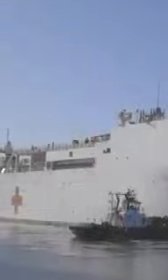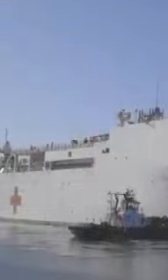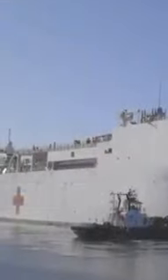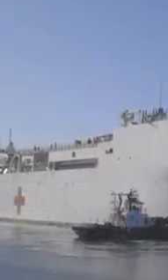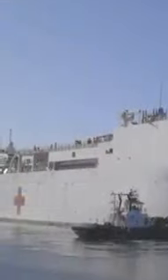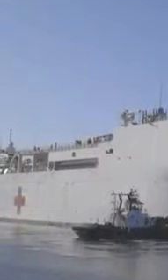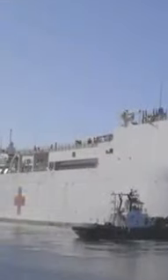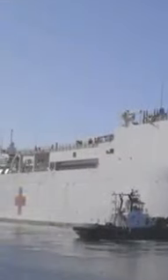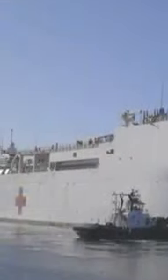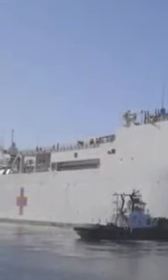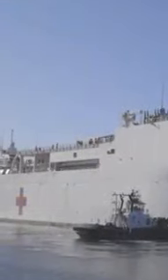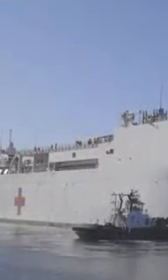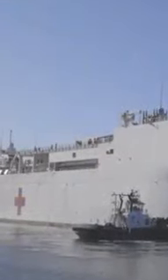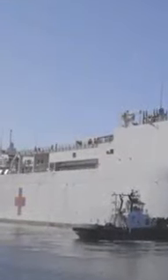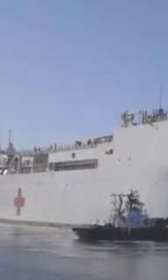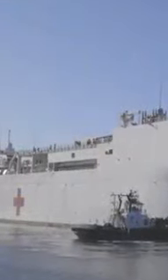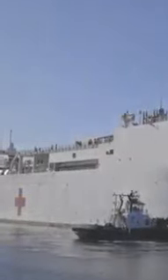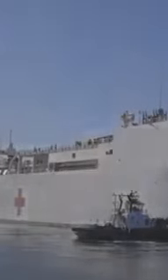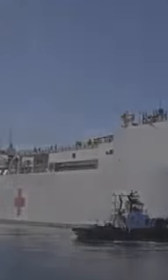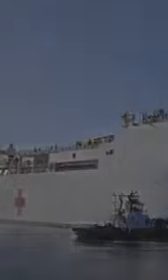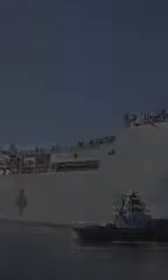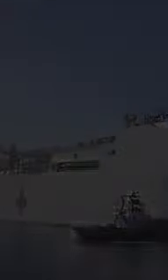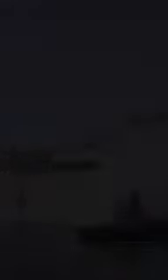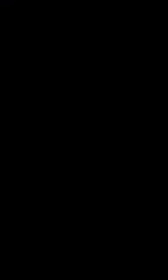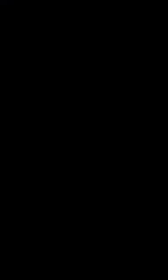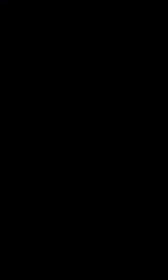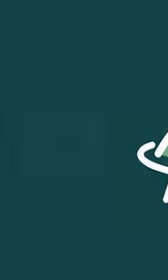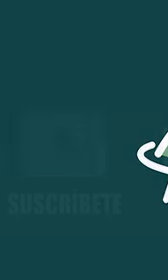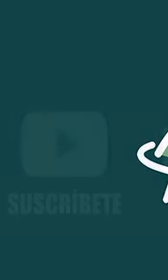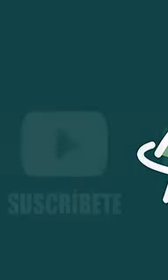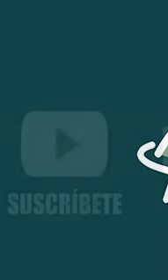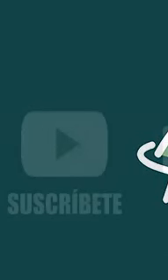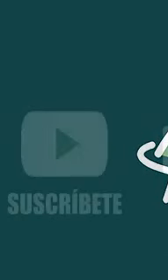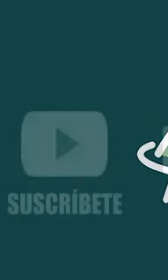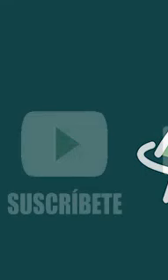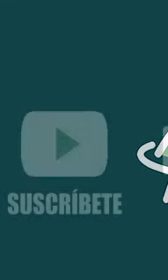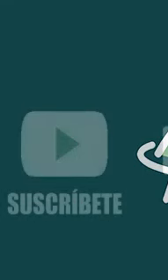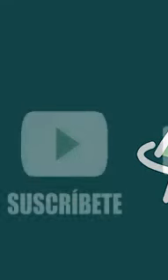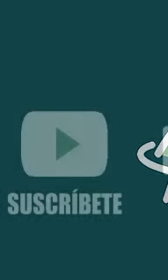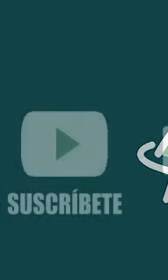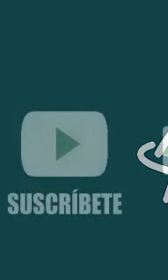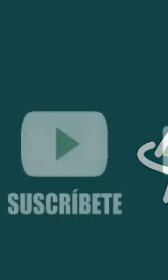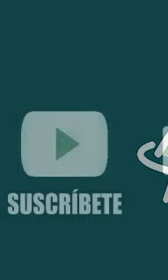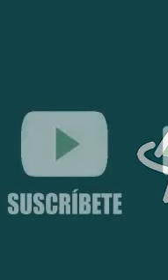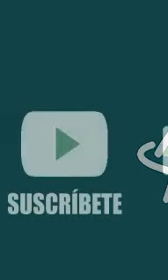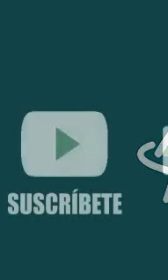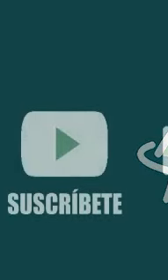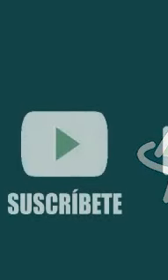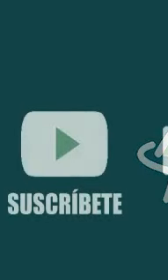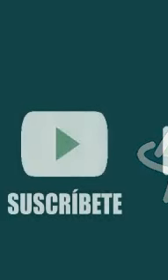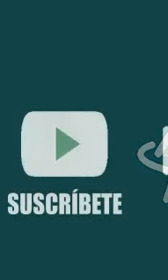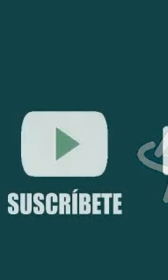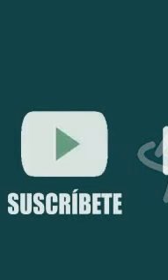en la expresión de kim somos nosotros como estadounidenses y como pueblo en estos momentos